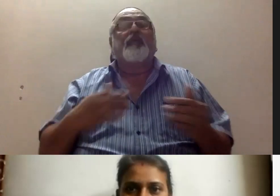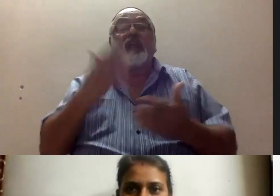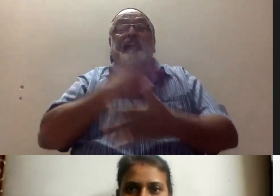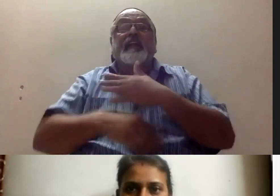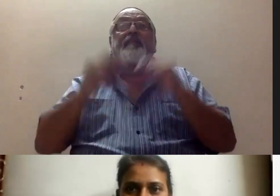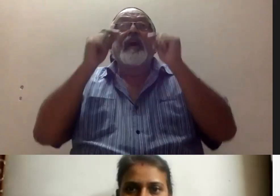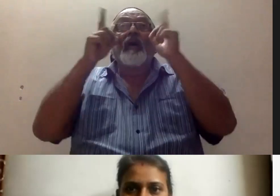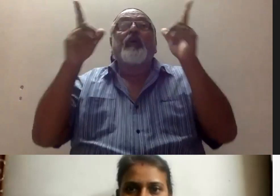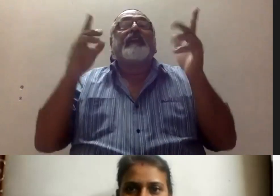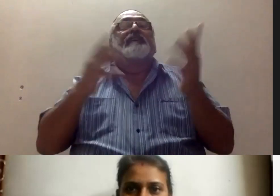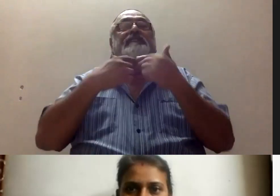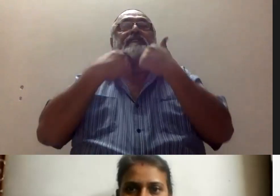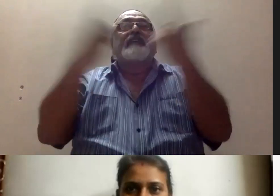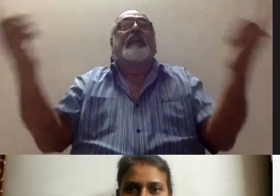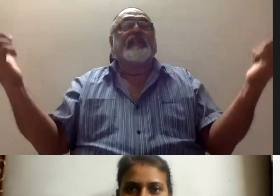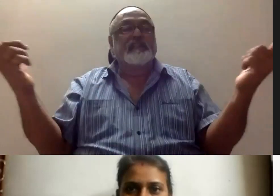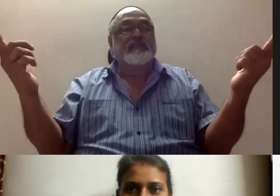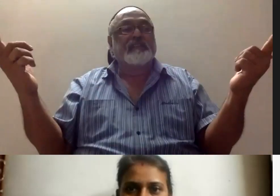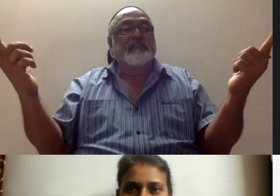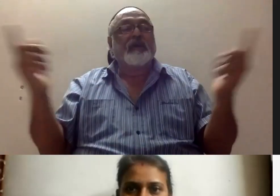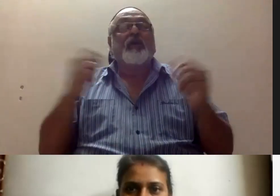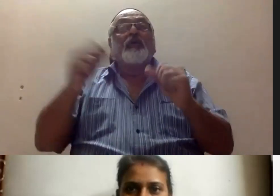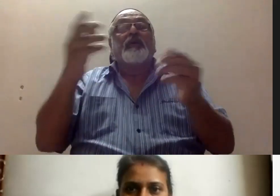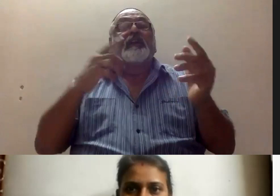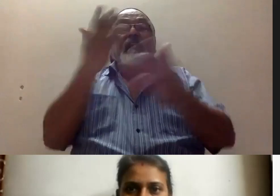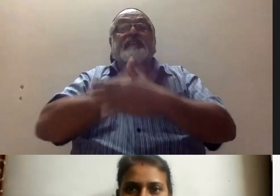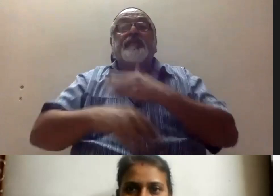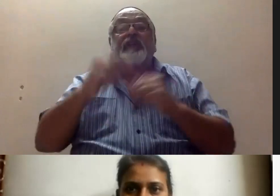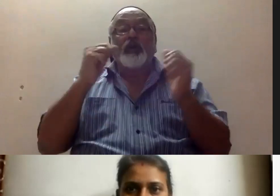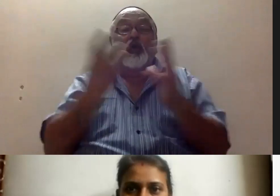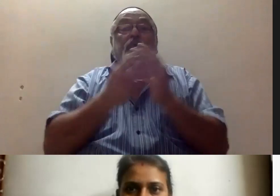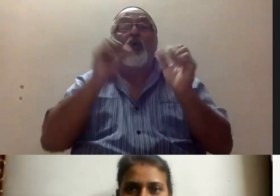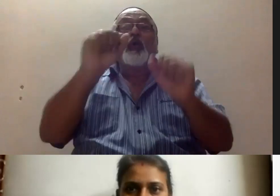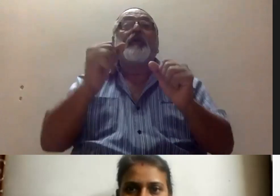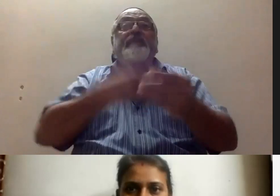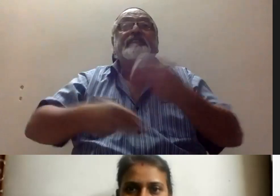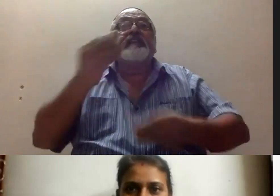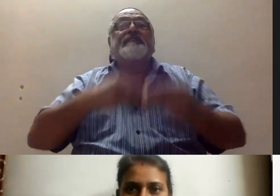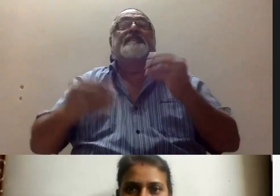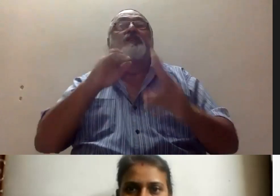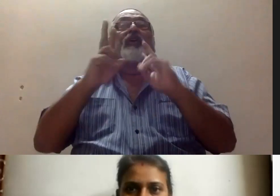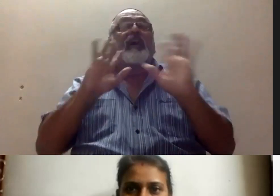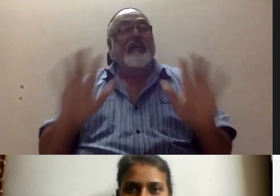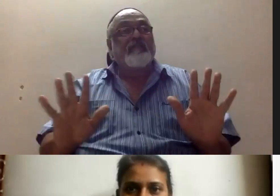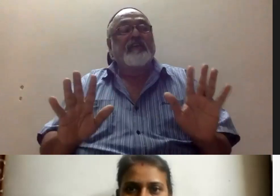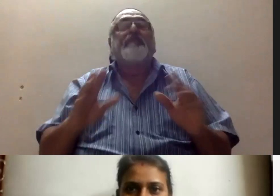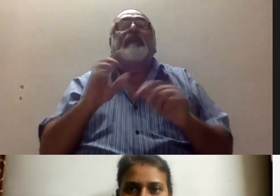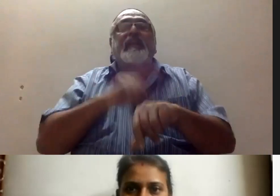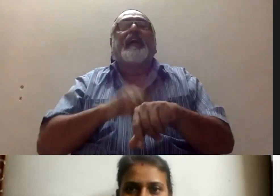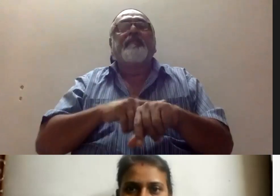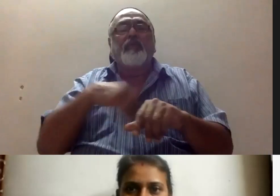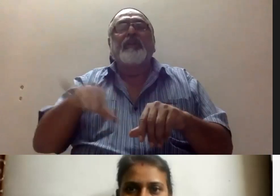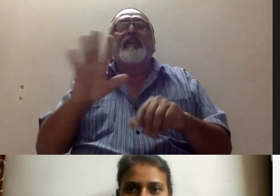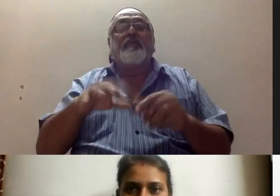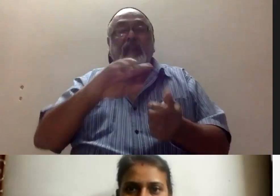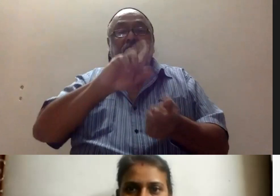हम डिसेबिलिटी सेक्टर के बिजनेसेस की बात कर रहे हैं, तो ये वक्त जरूर लगेगा, लेकिन एक बार वो टर्न होता